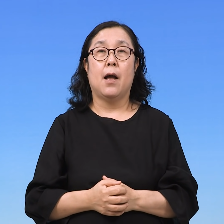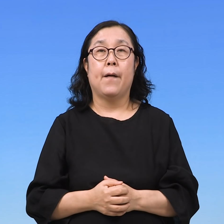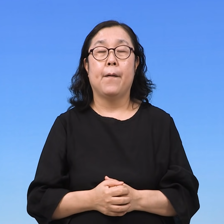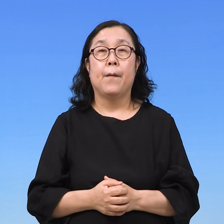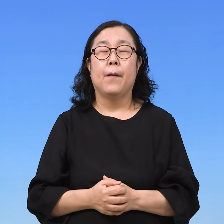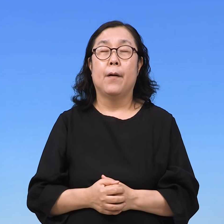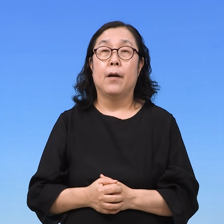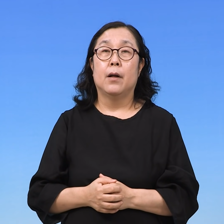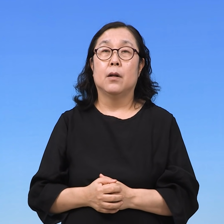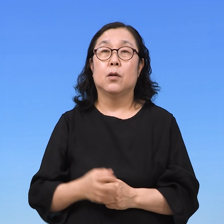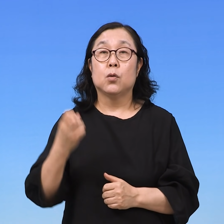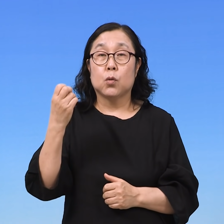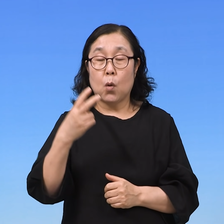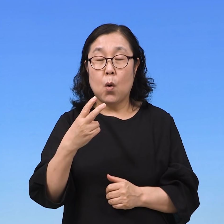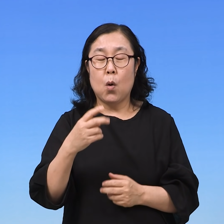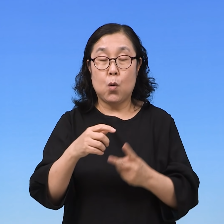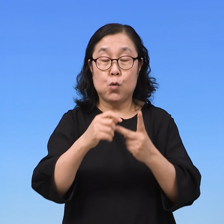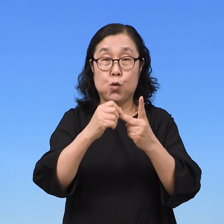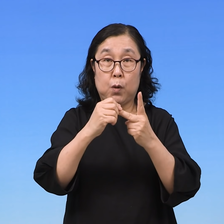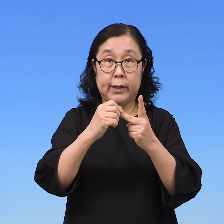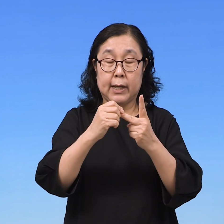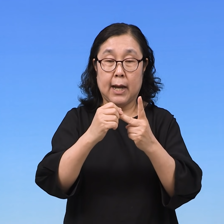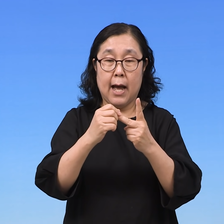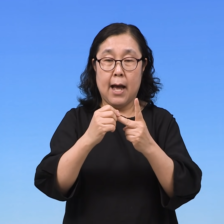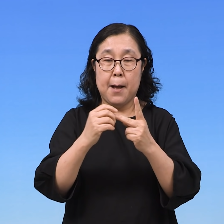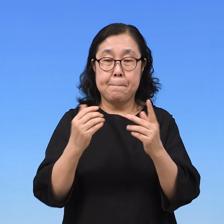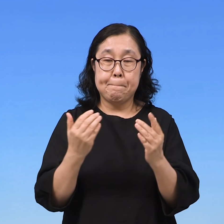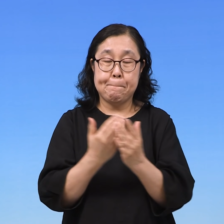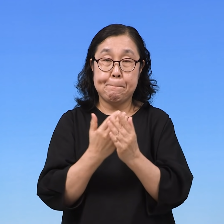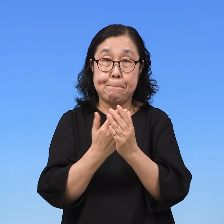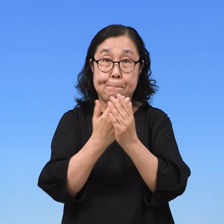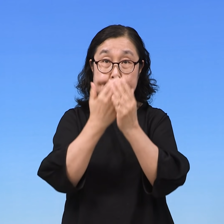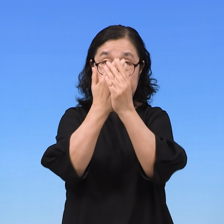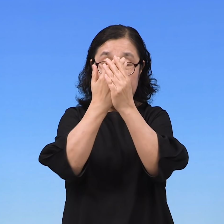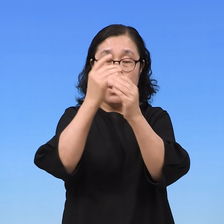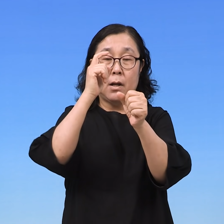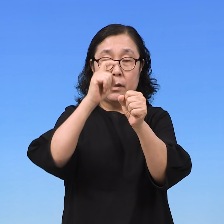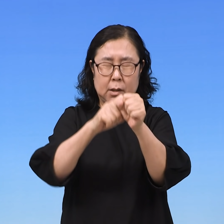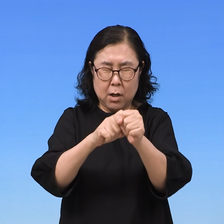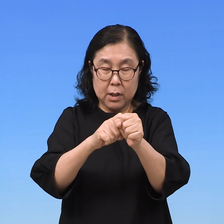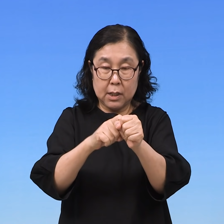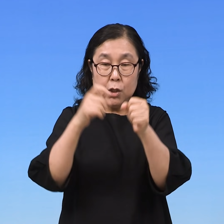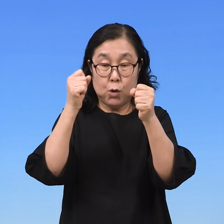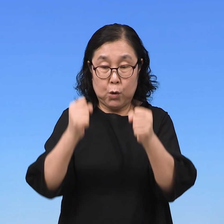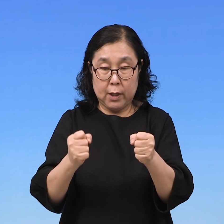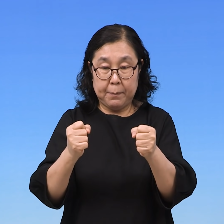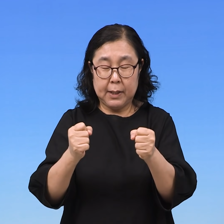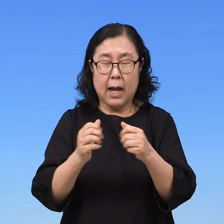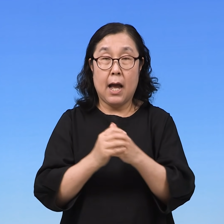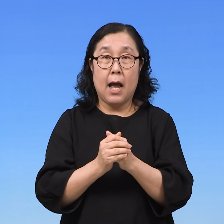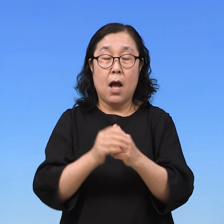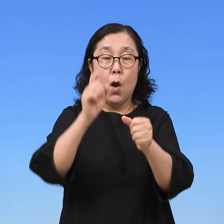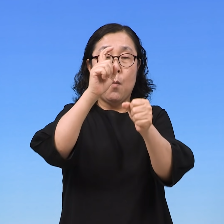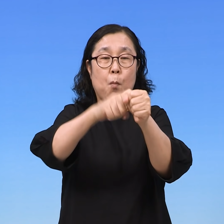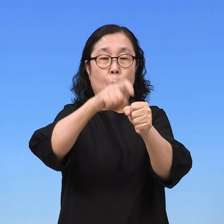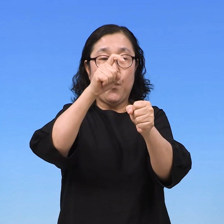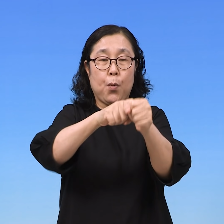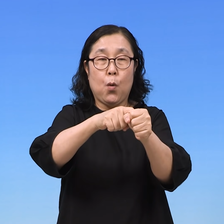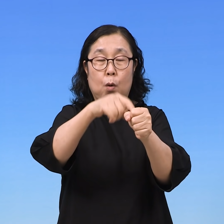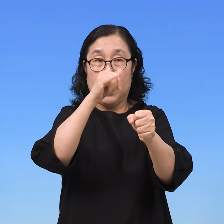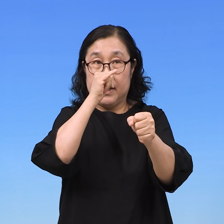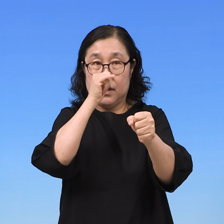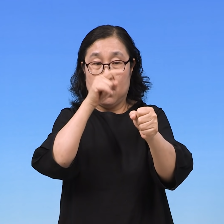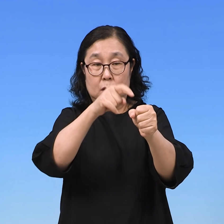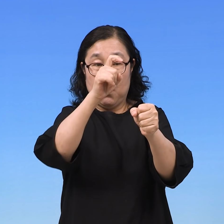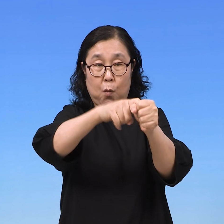그런가 하면은 또 하나가 뭐라 그랬습니까? 지향적인 존재. 예수 믿는 우리는 지향적인 존재. 무슨 뜻입니까? 목표가